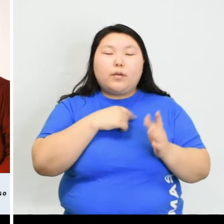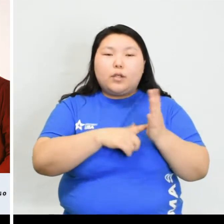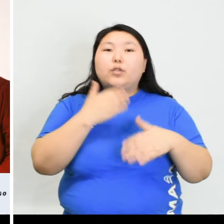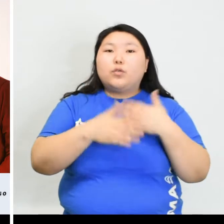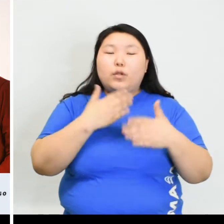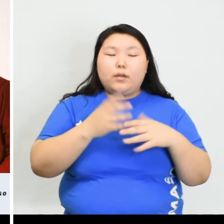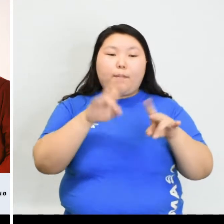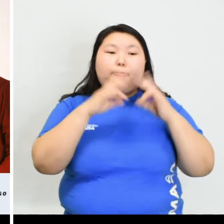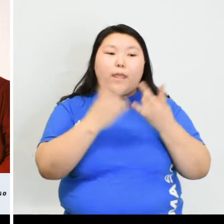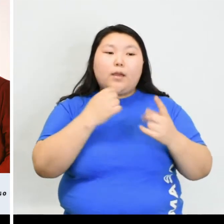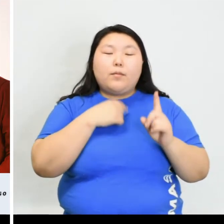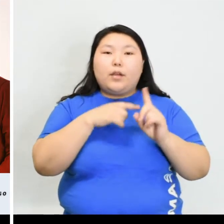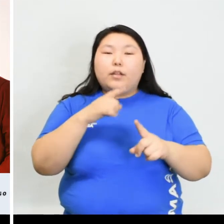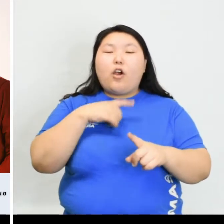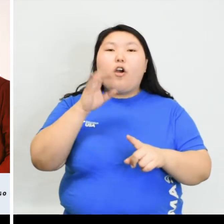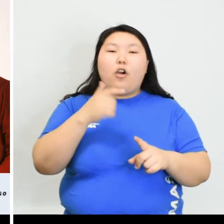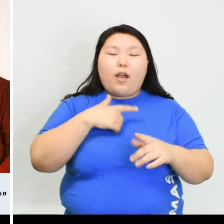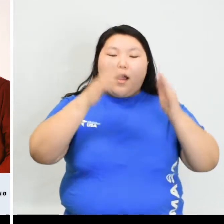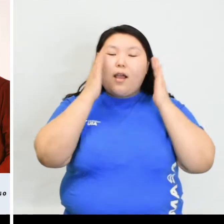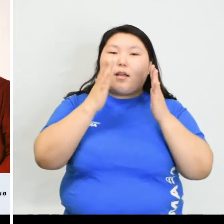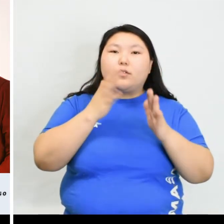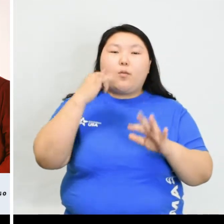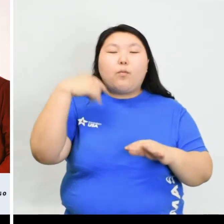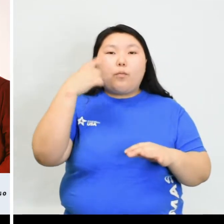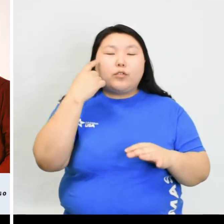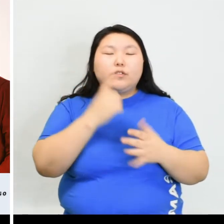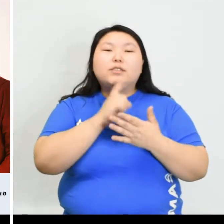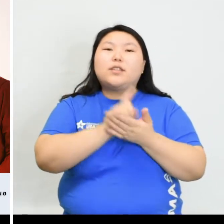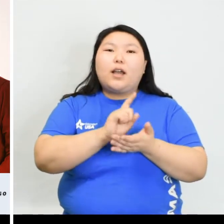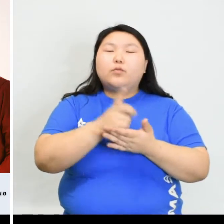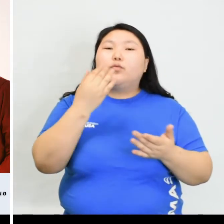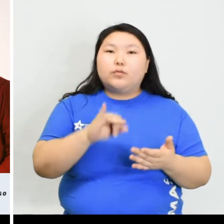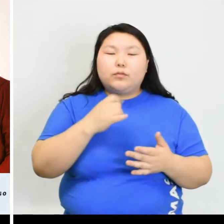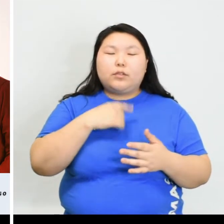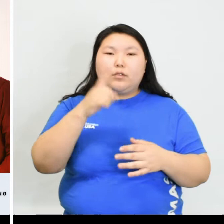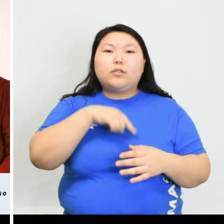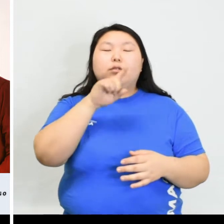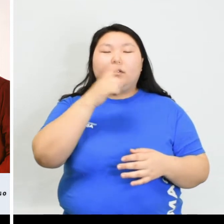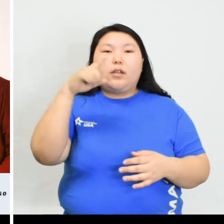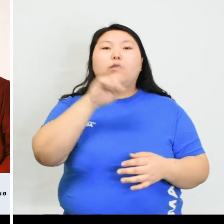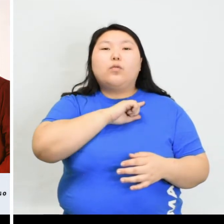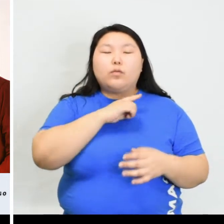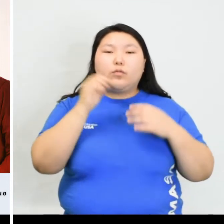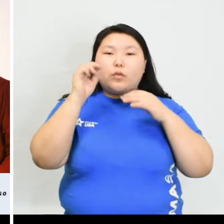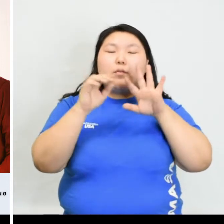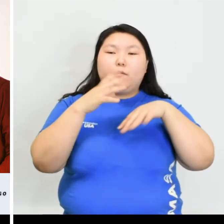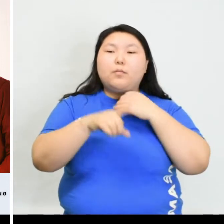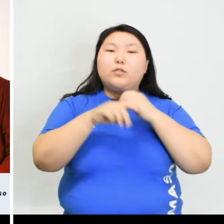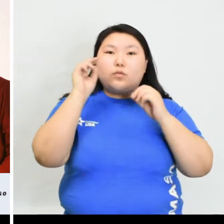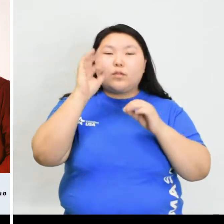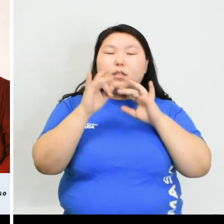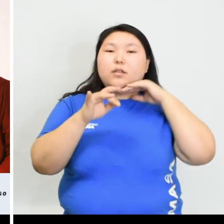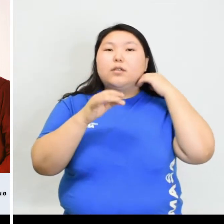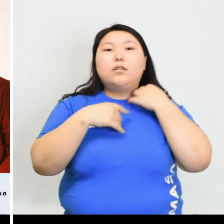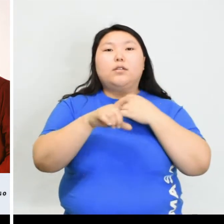Тэгээд нийгмийн ашид энэ хогонд анхаарах бодлогыг бол заавалч юу? Одоо миний төрөө сурсан одоо энэ нэгжлэр сурсан нийгмийн бодлогын